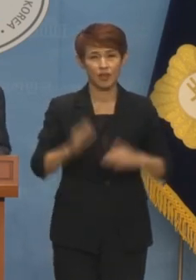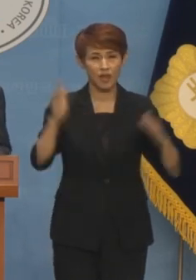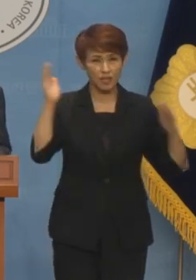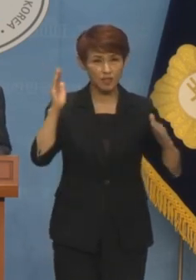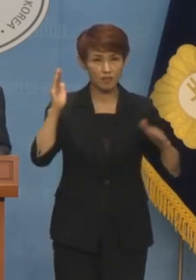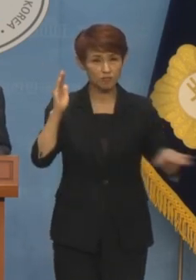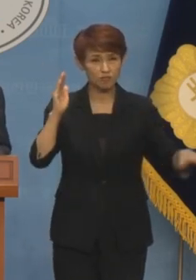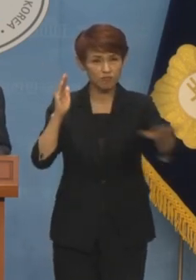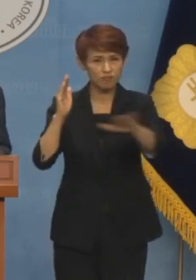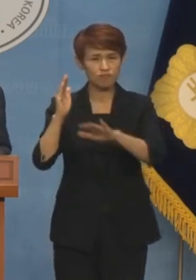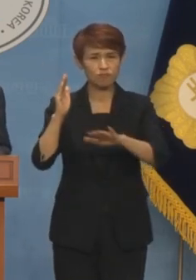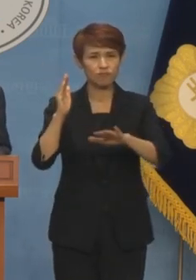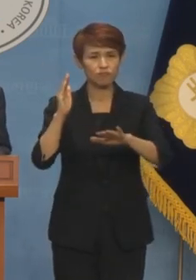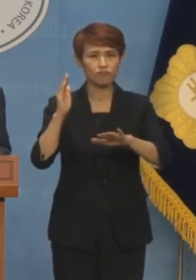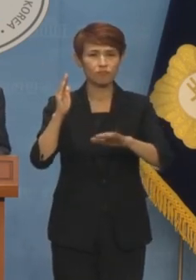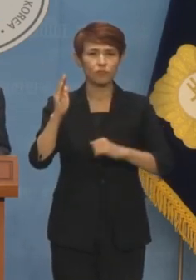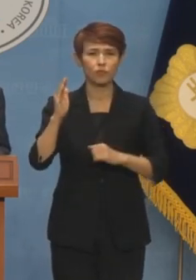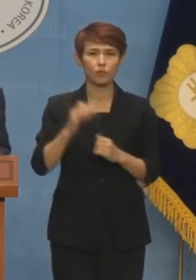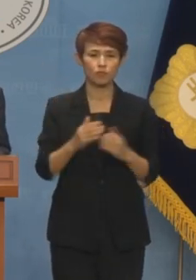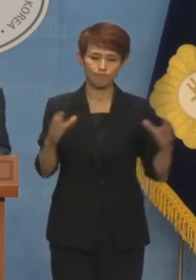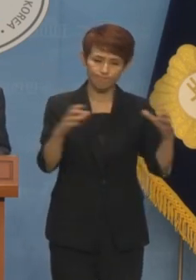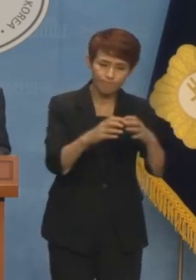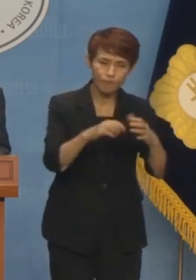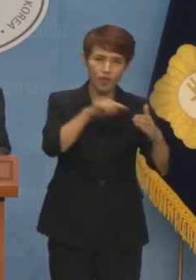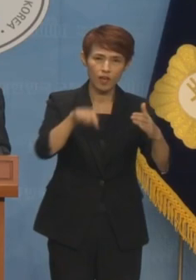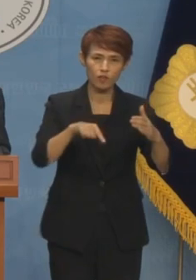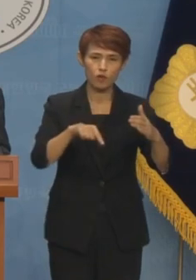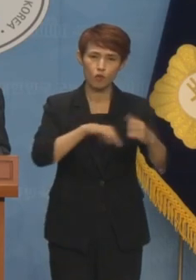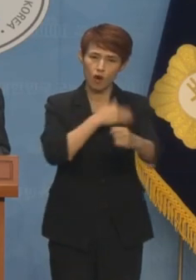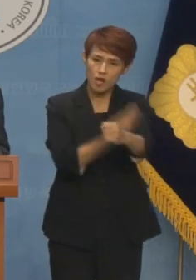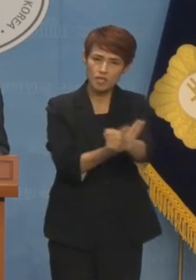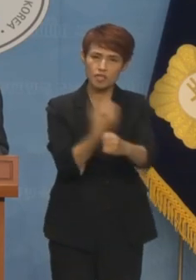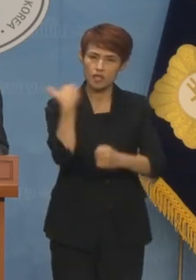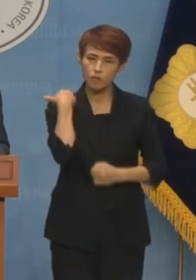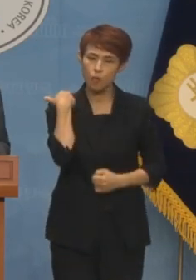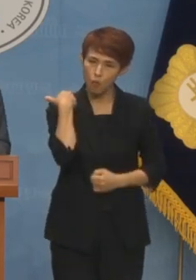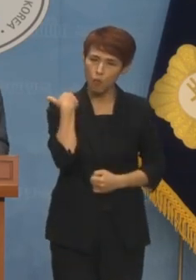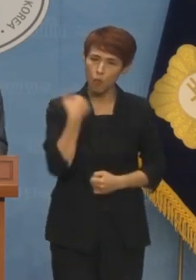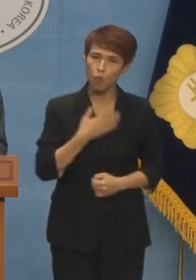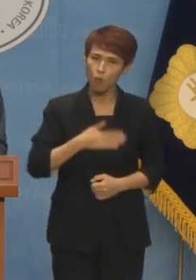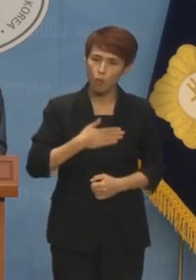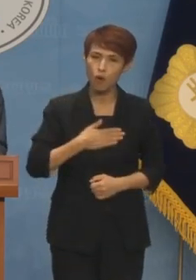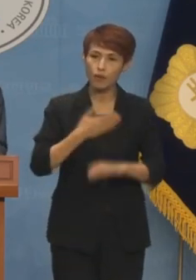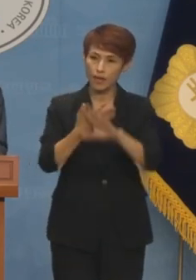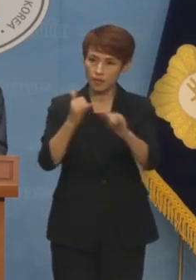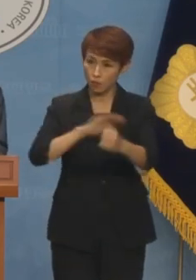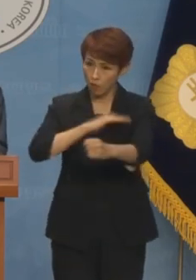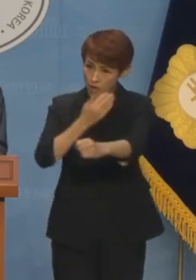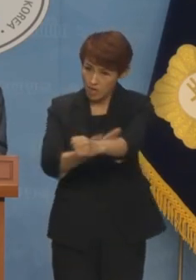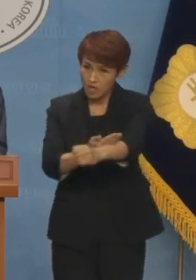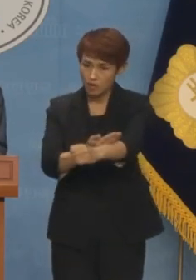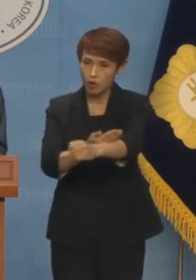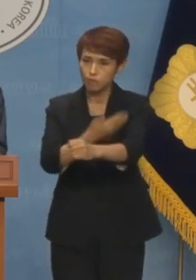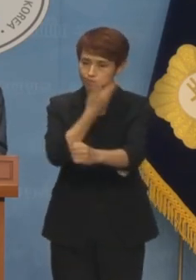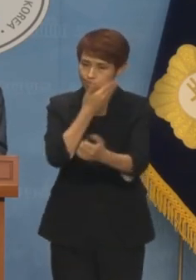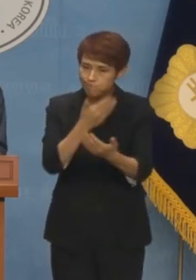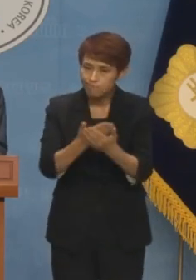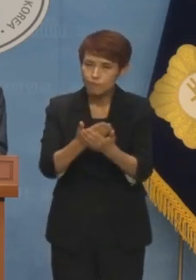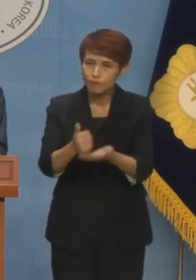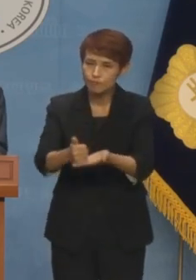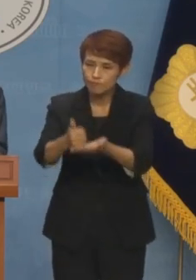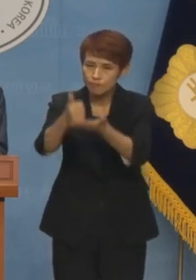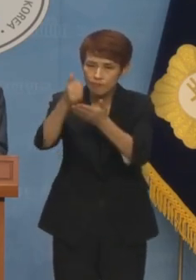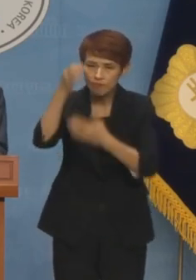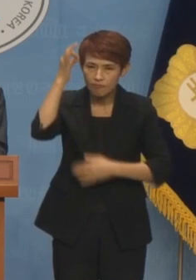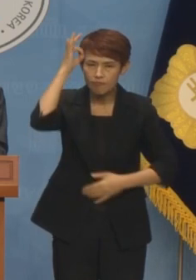학생들은 자신을 포함한 공동체의 권리와 책임에 대해서 이해하고 다른 이들의 권리 또한 소중하고 존중해야